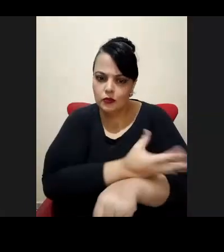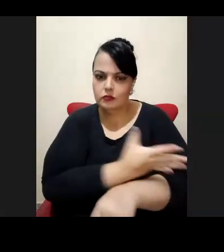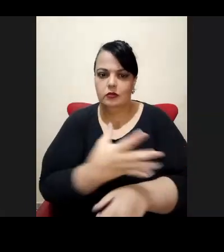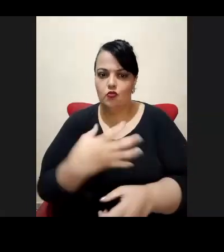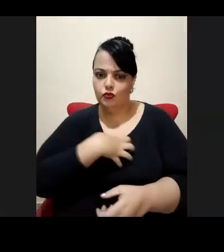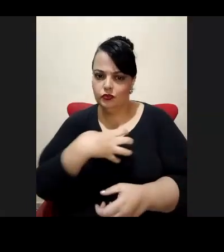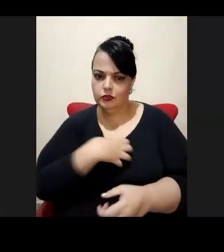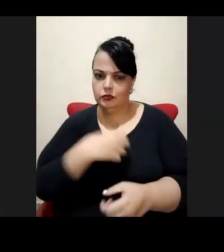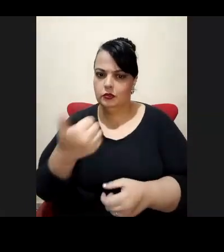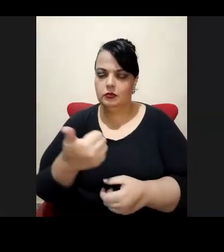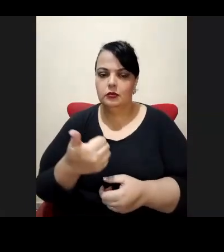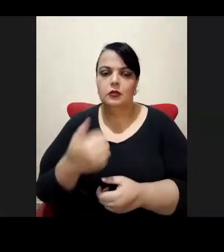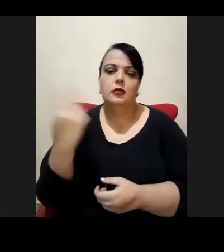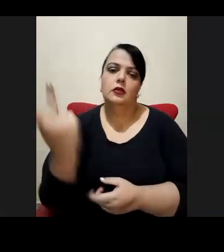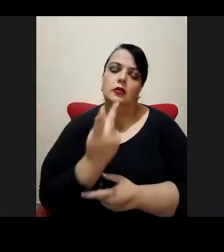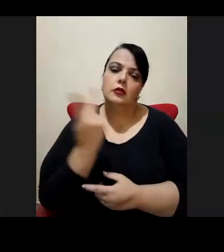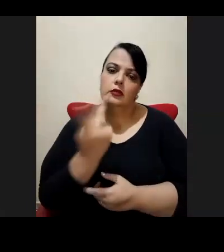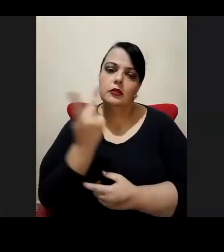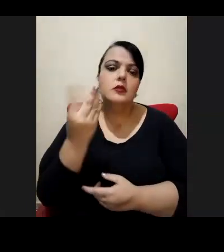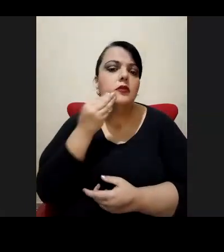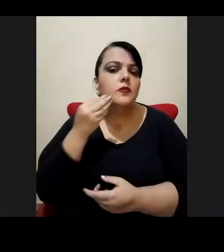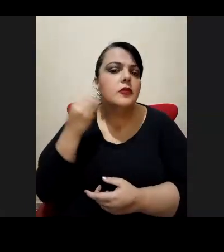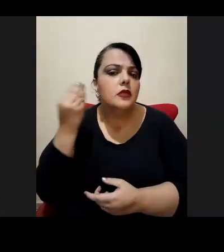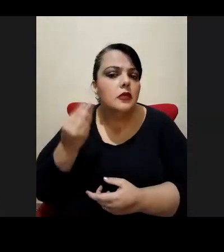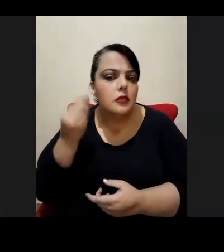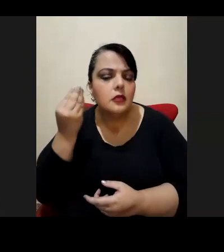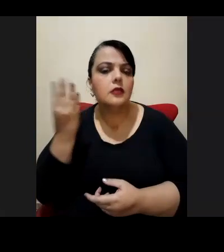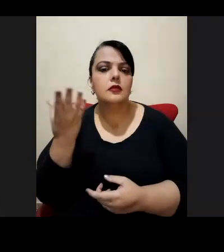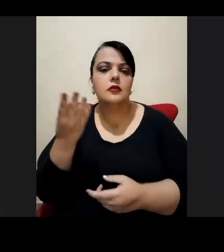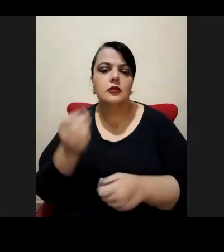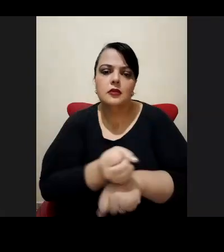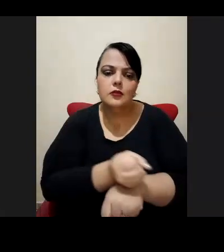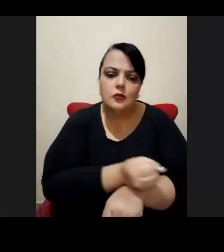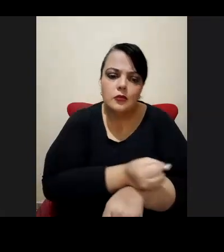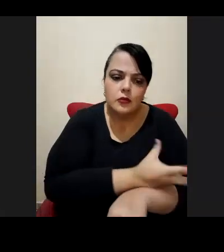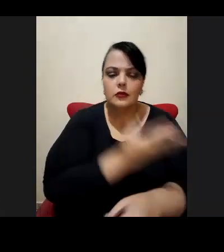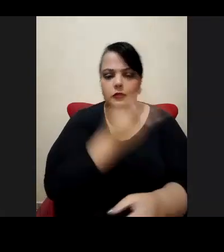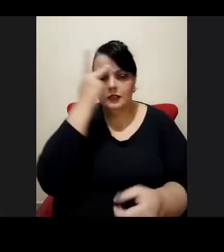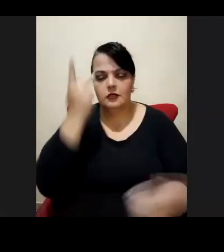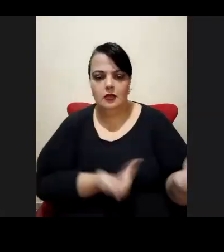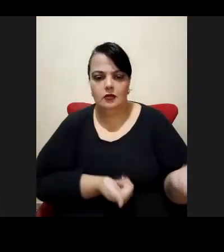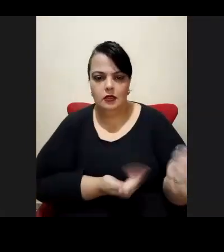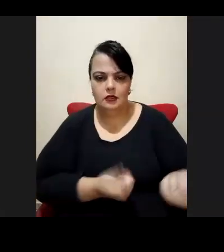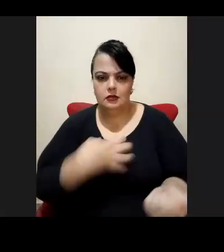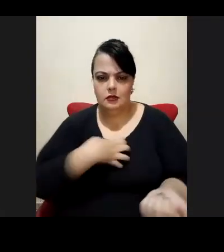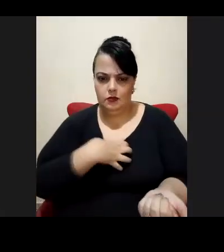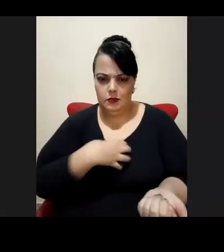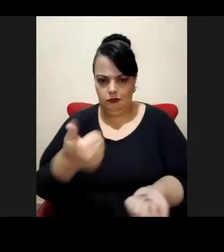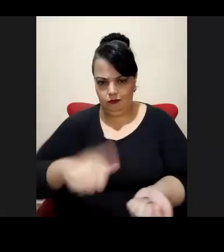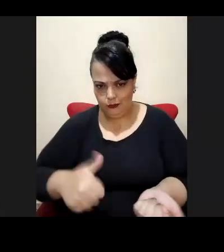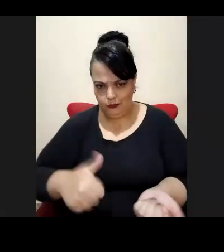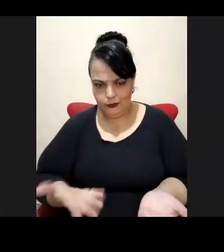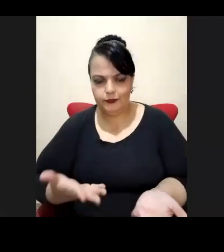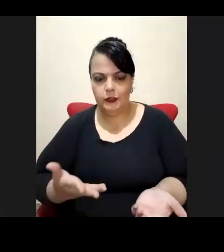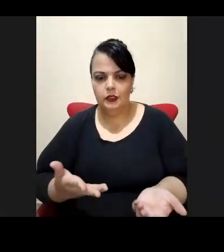esse lugar da validação da experiência das emoções do adolescente, né? Na medida em que o reconhecimento dos